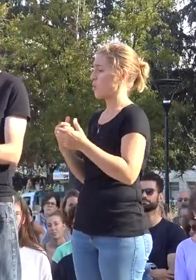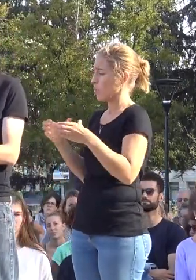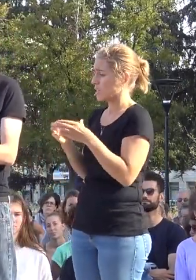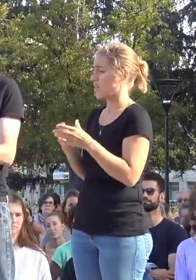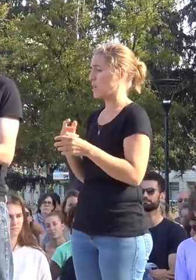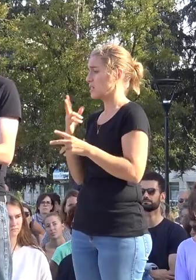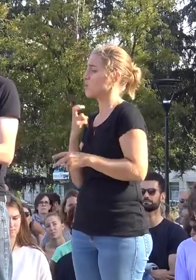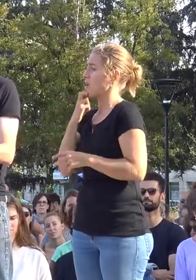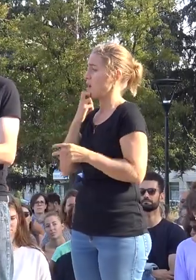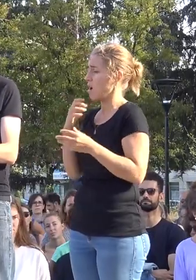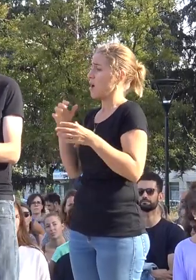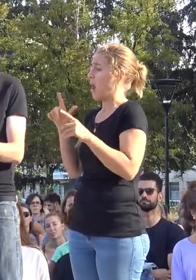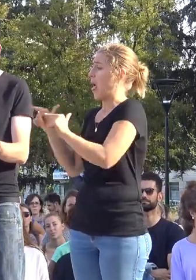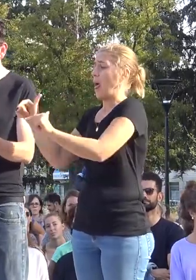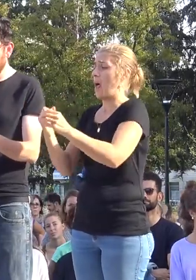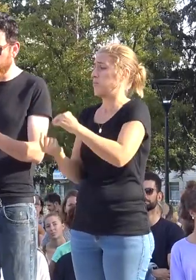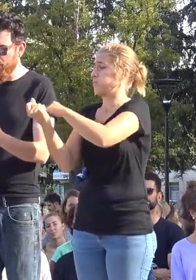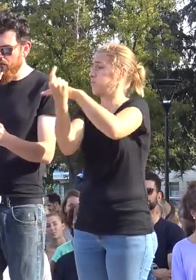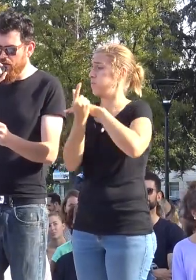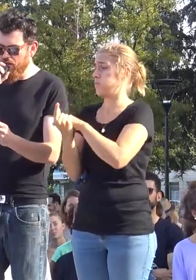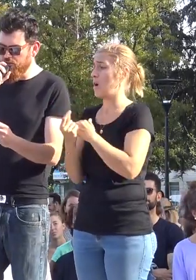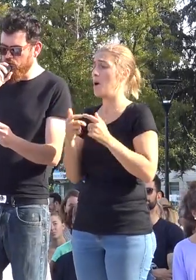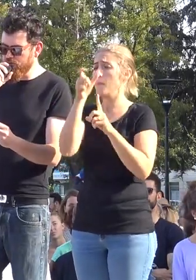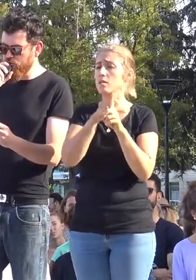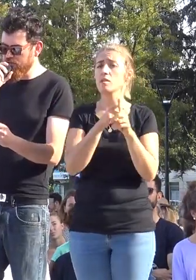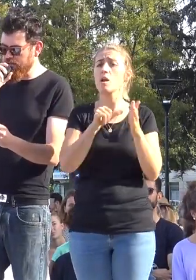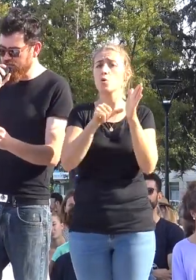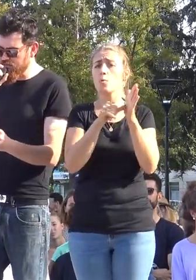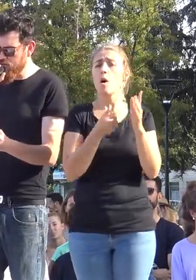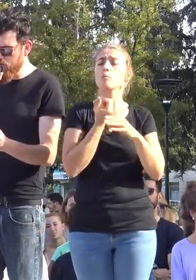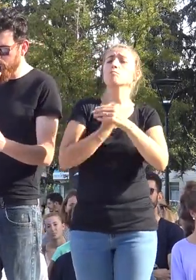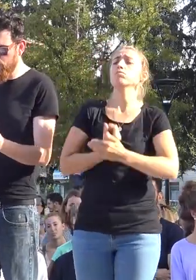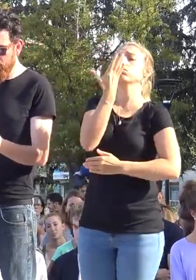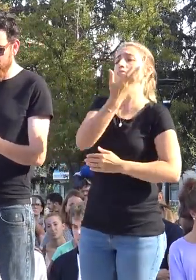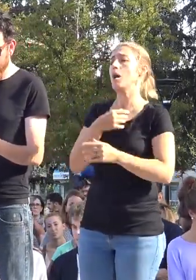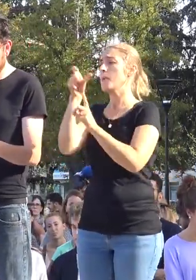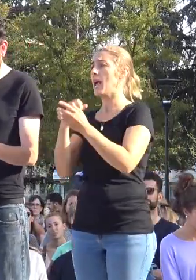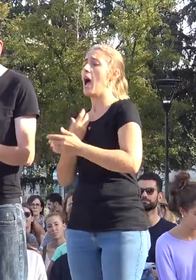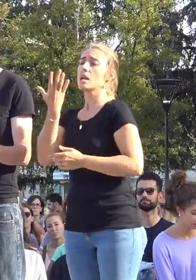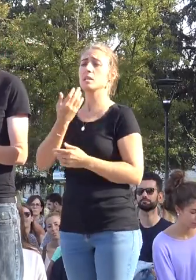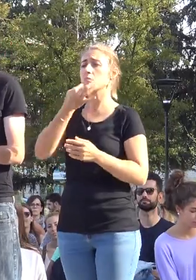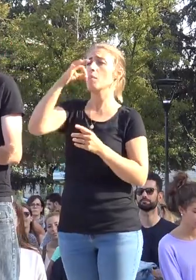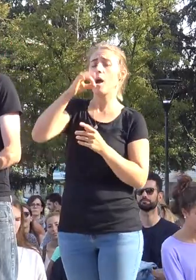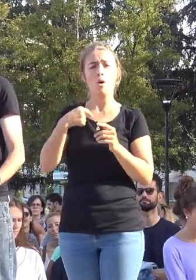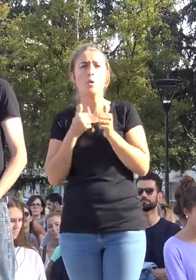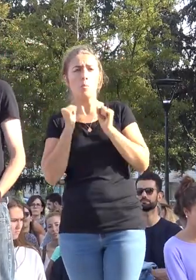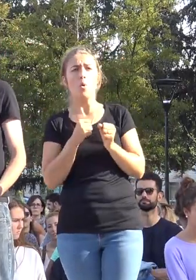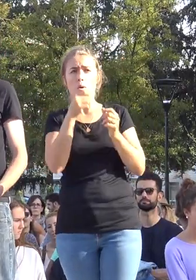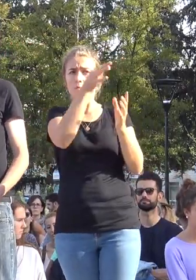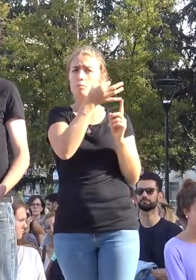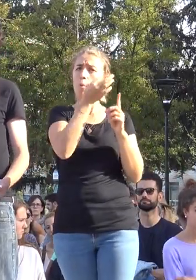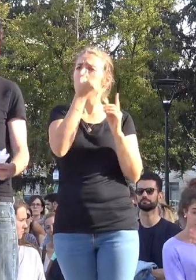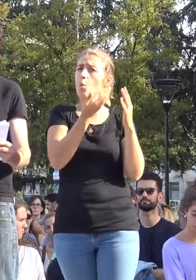de grande ampleur, s'appuyer sur les youtubeurs, les leaders d'opinion, les artistes, pour relayer le message. Nous pouvons